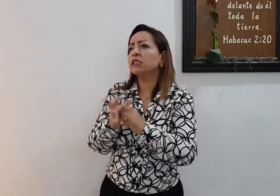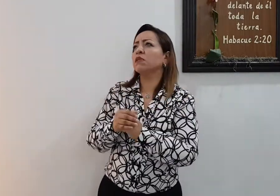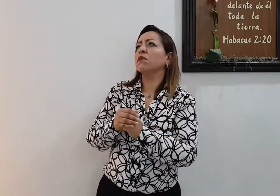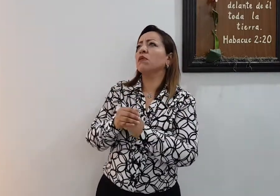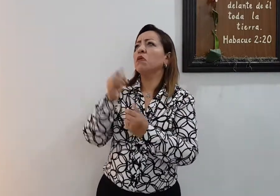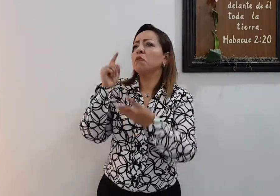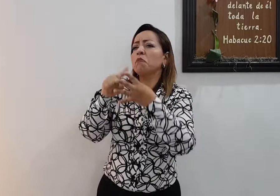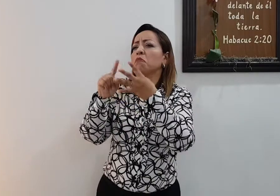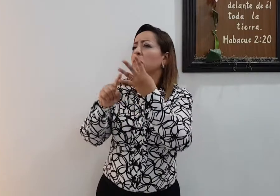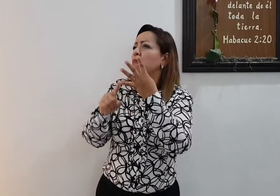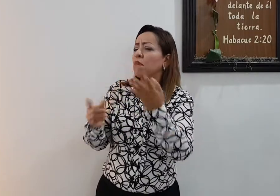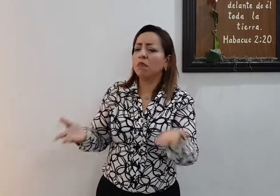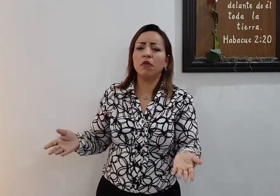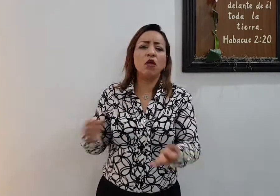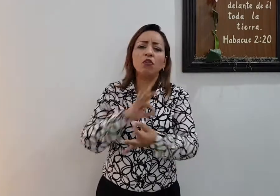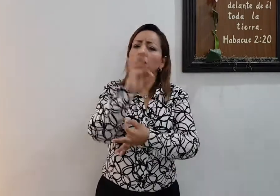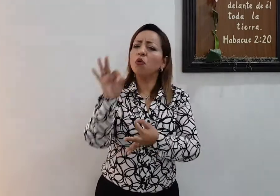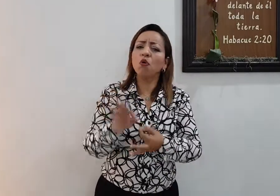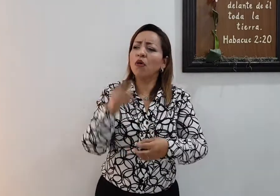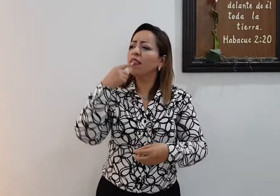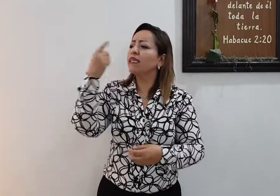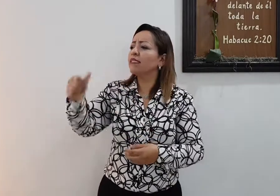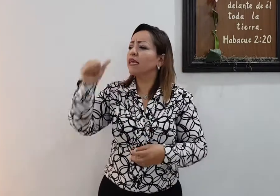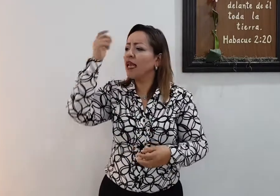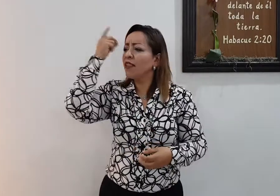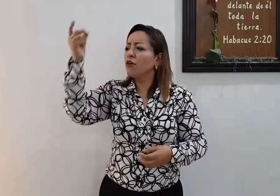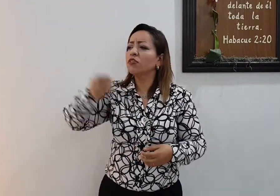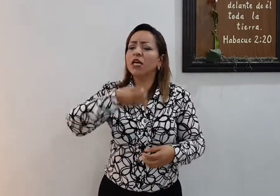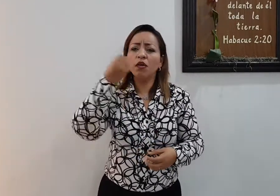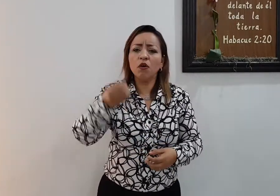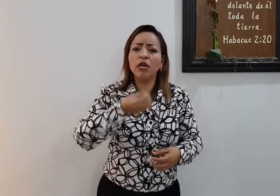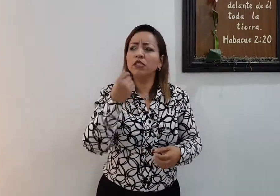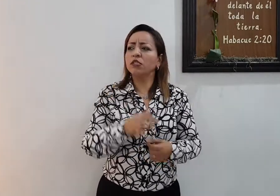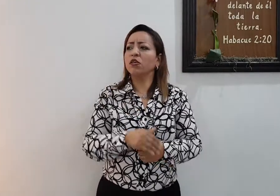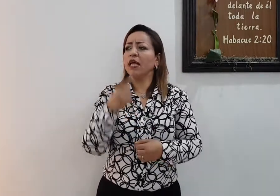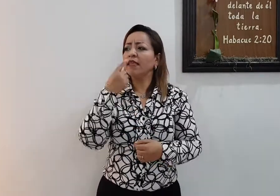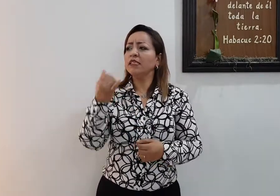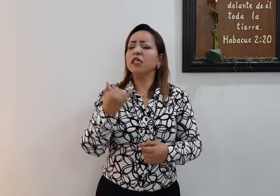ayudo, hijo. Yo tengo para esto. Yo te puedo ayudar con esta situación. Así que